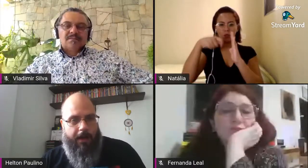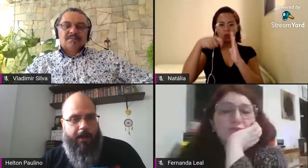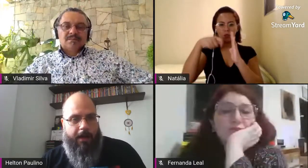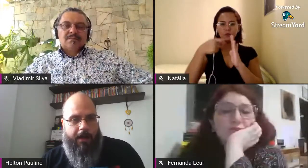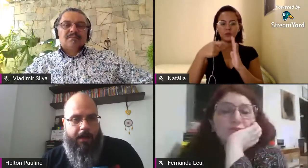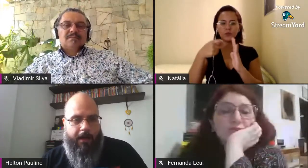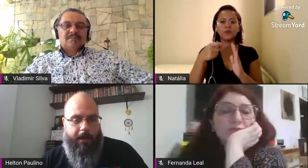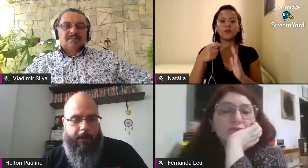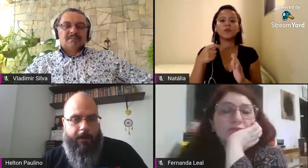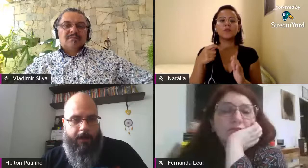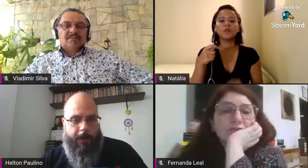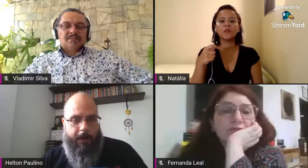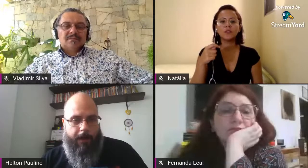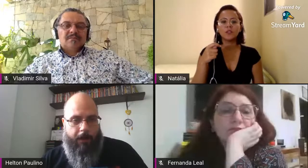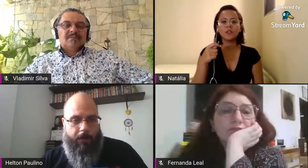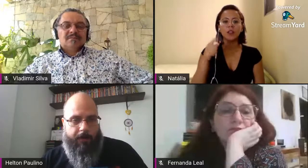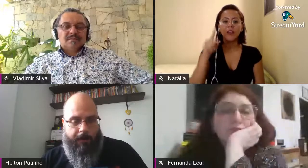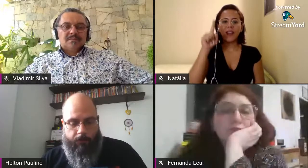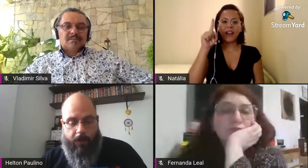exemplo,